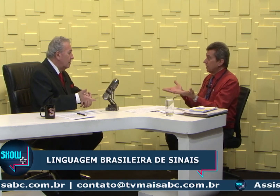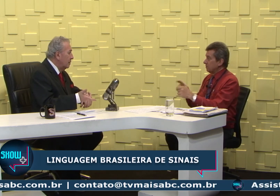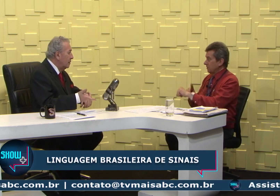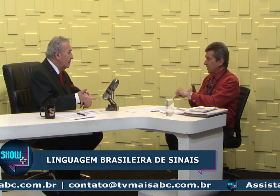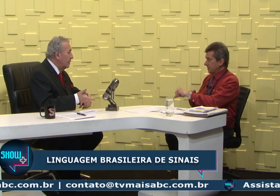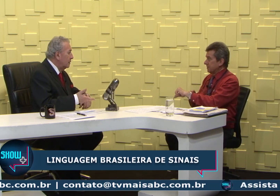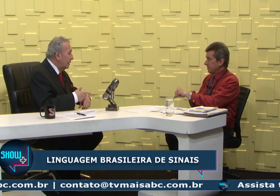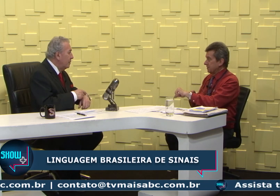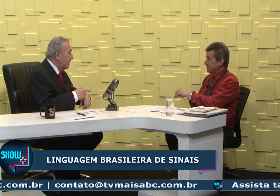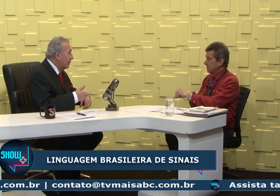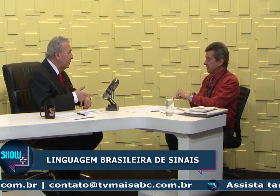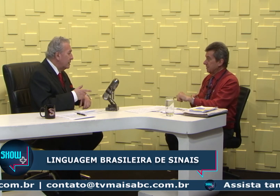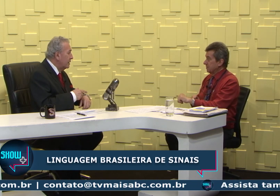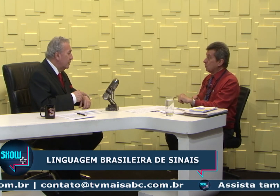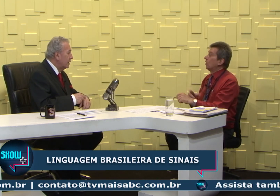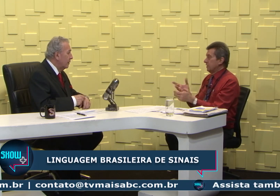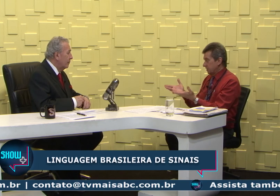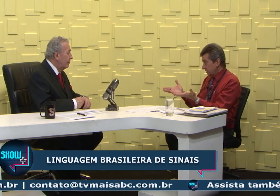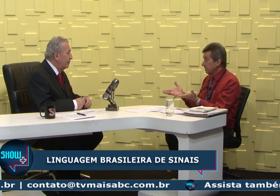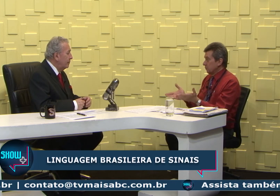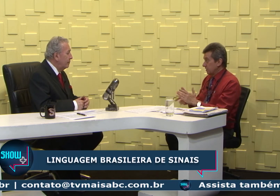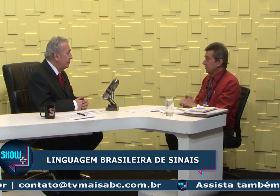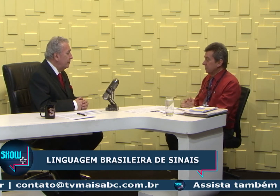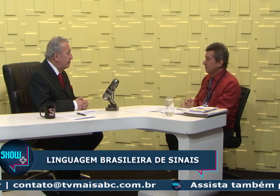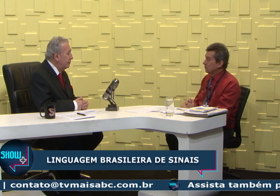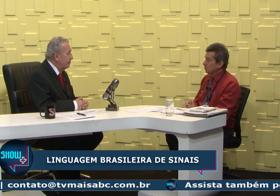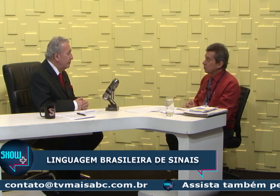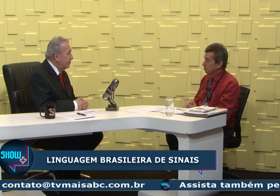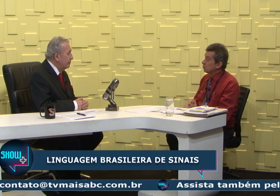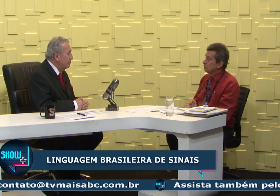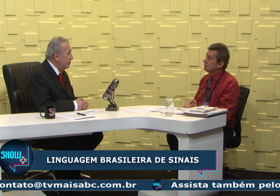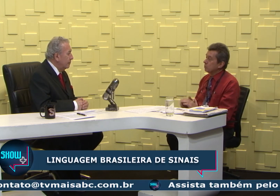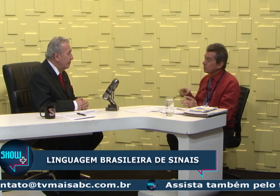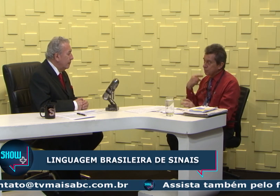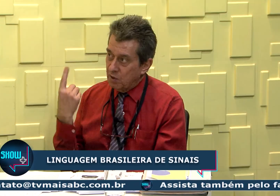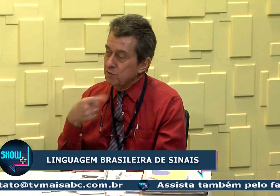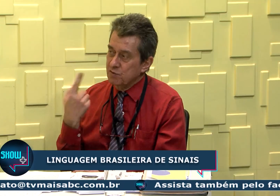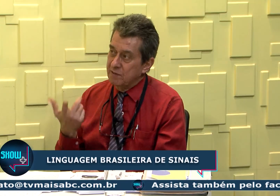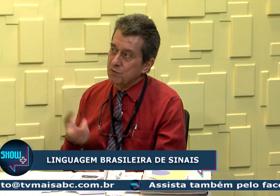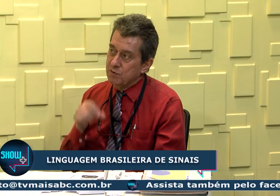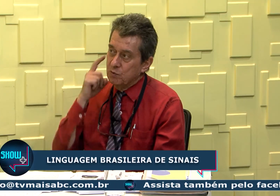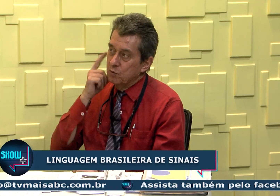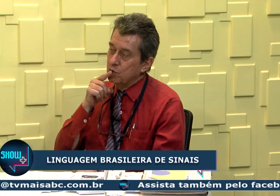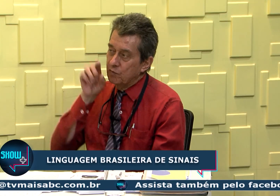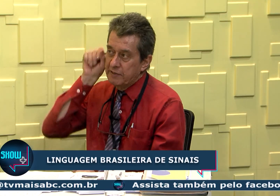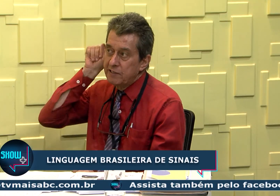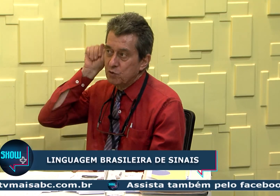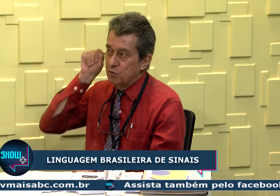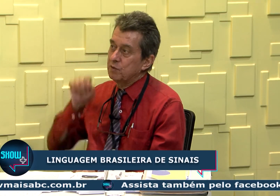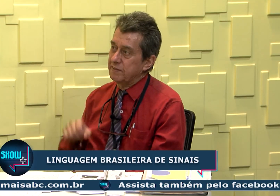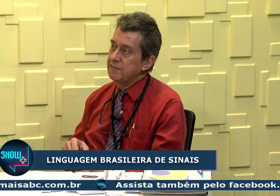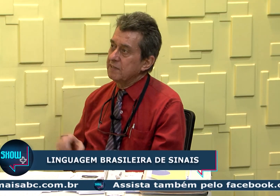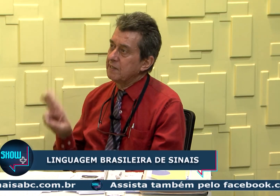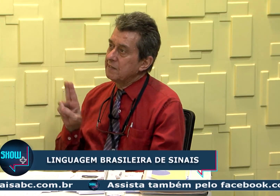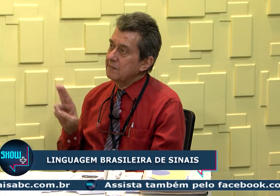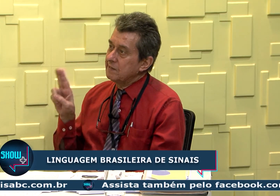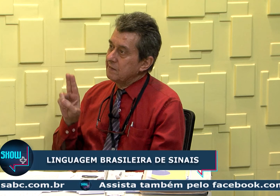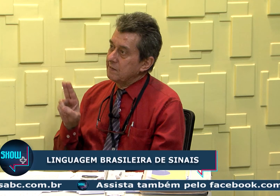também é conhecido não sinto nenhum absurdo todos nós usamos o 21 noção de quantas pessoas